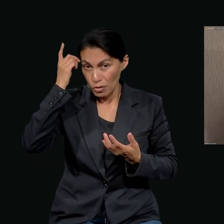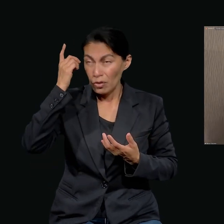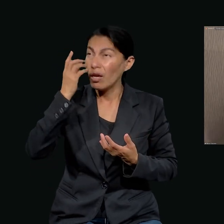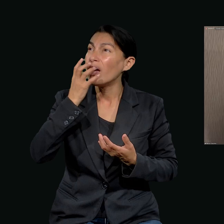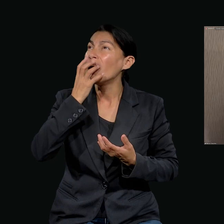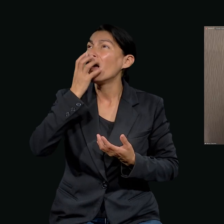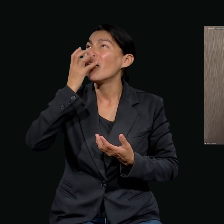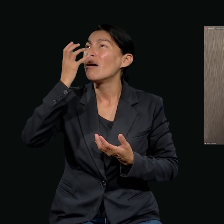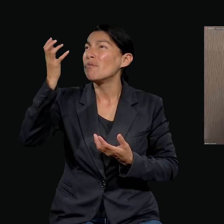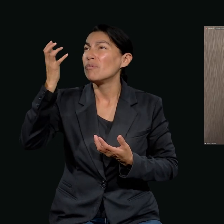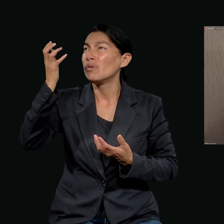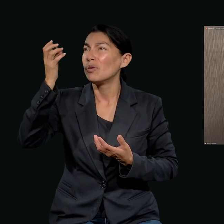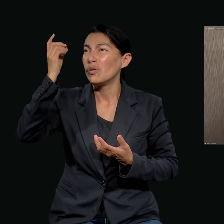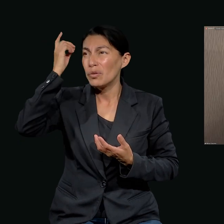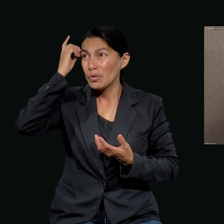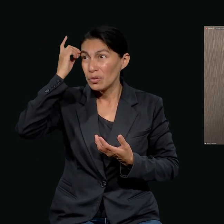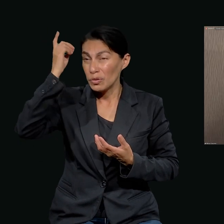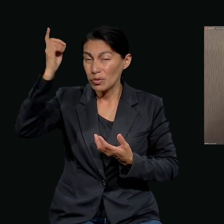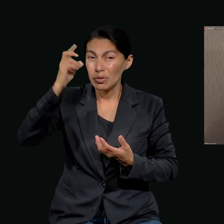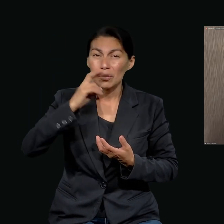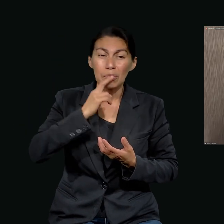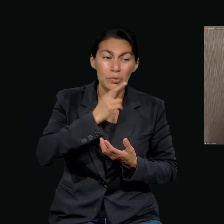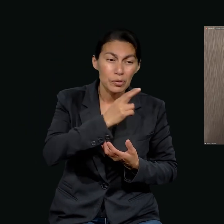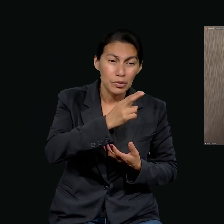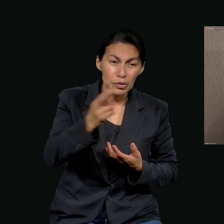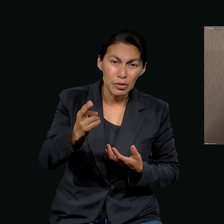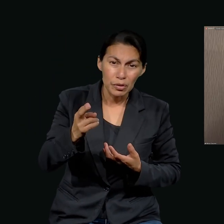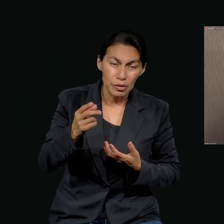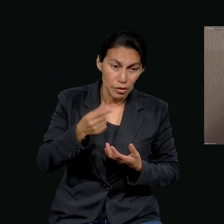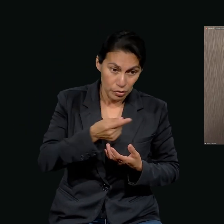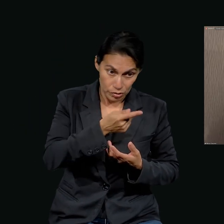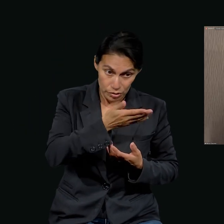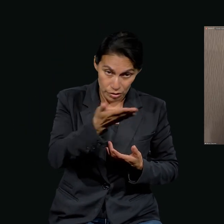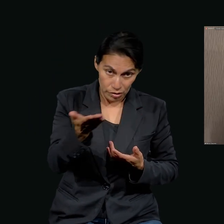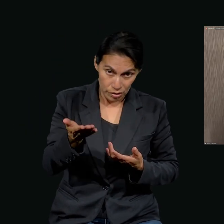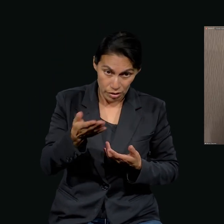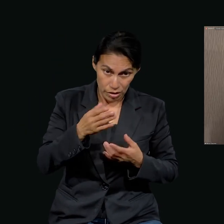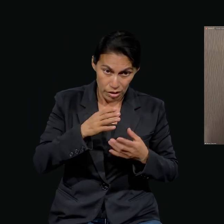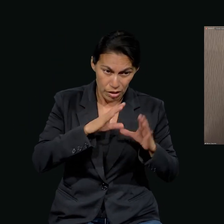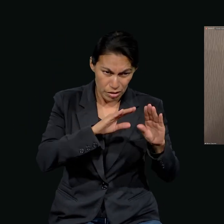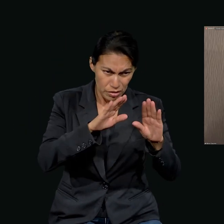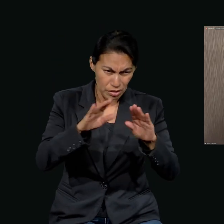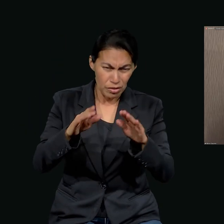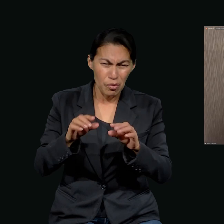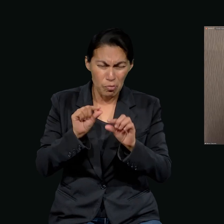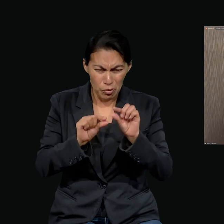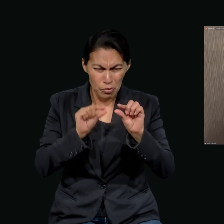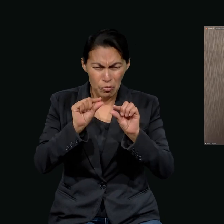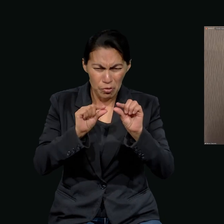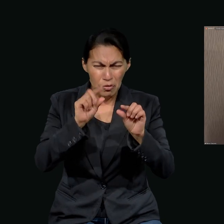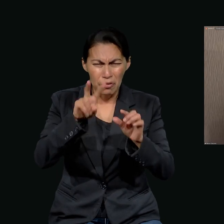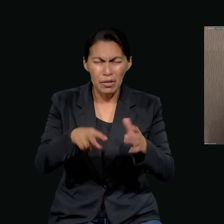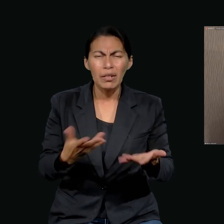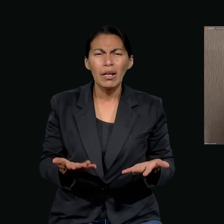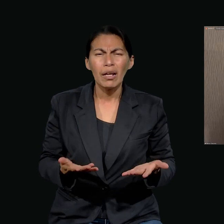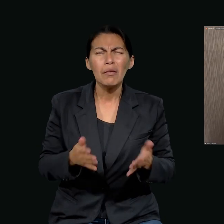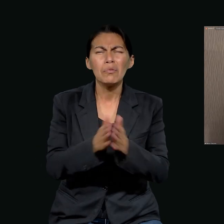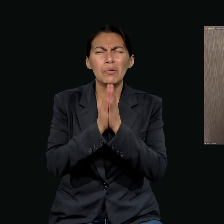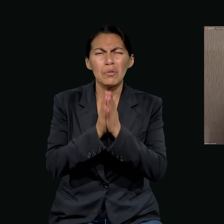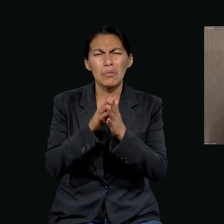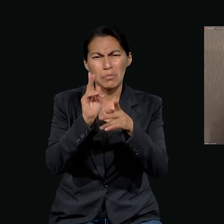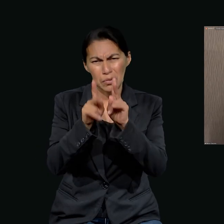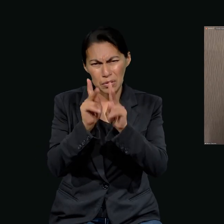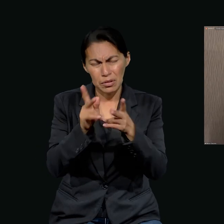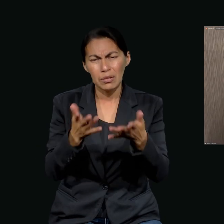Dios le respondió y fue enseñando paso a paso la verdad. Cuéntenos algo de